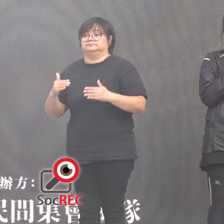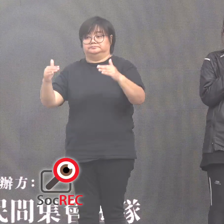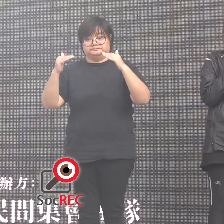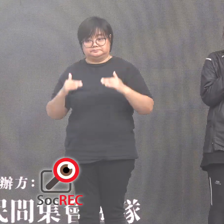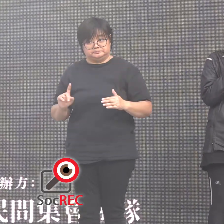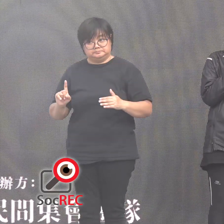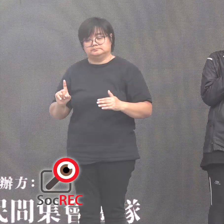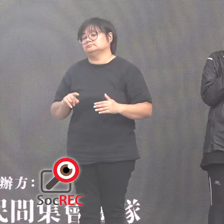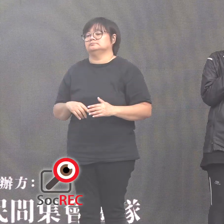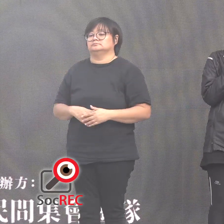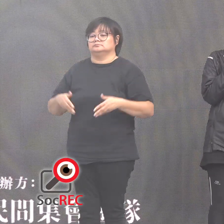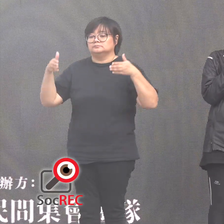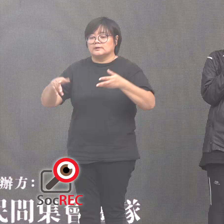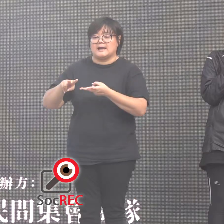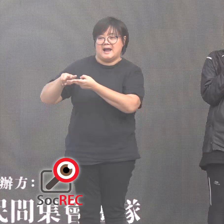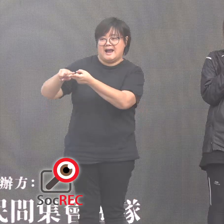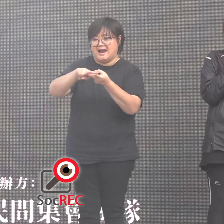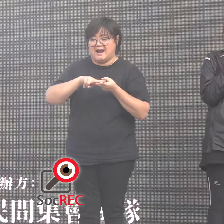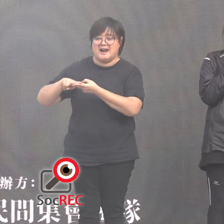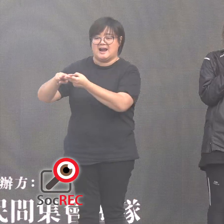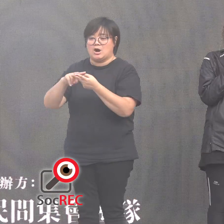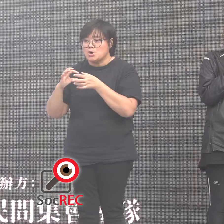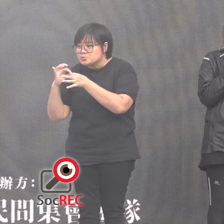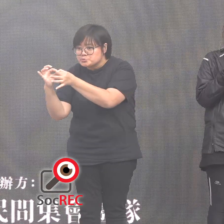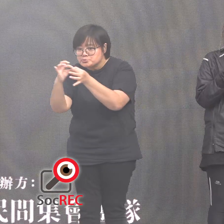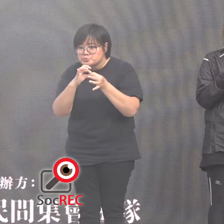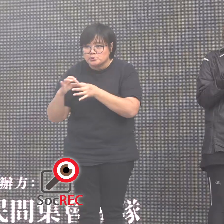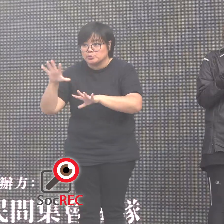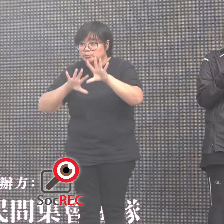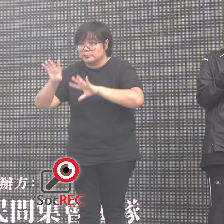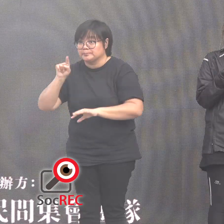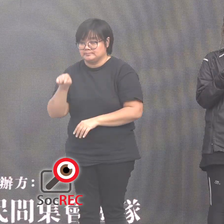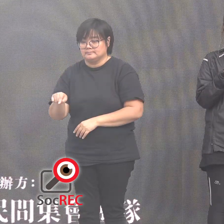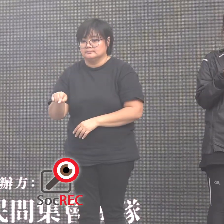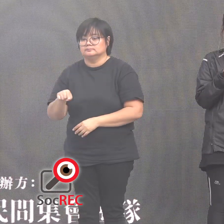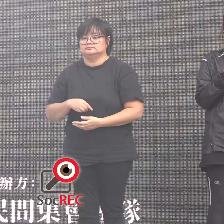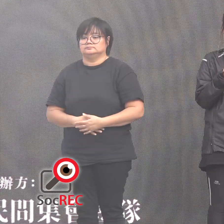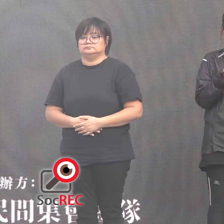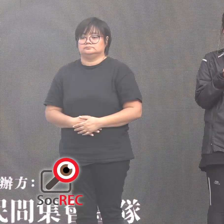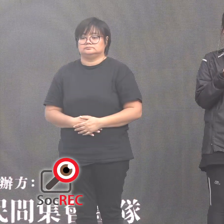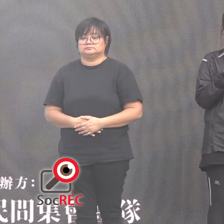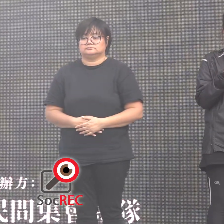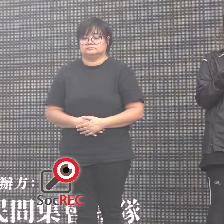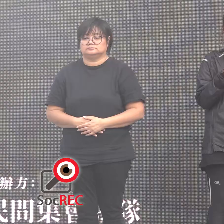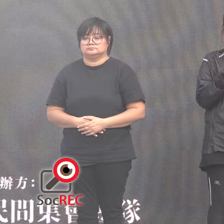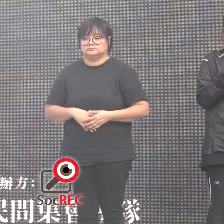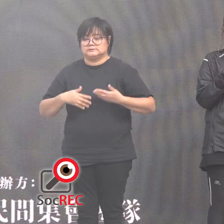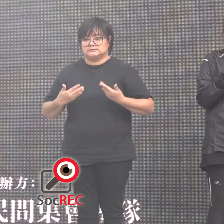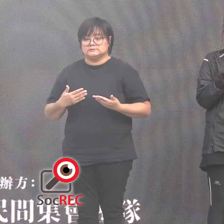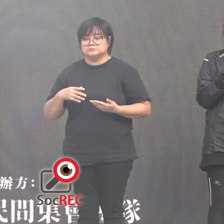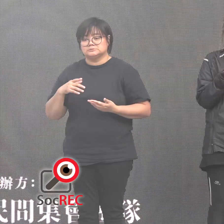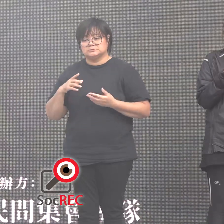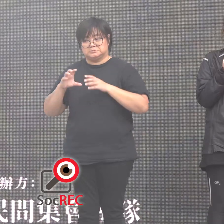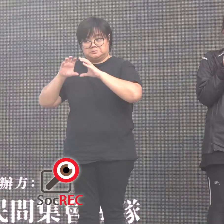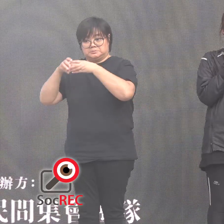The Asia-Pacific front of the international line. 好，首先我哋睇下 New South Wales Hong Kongers 为我哋制作嘅